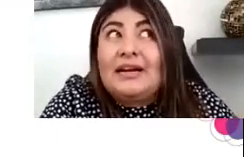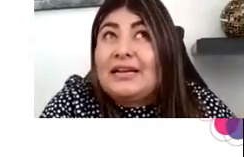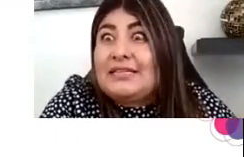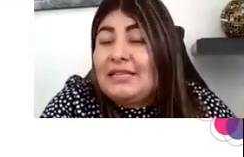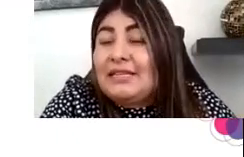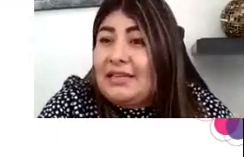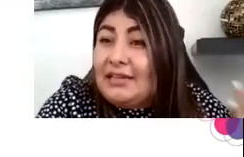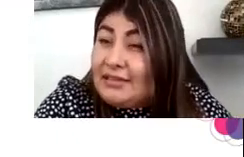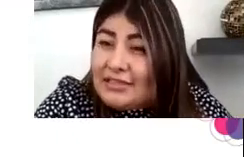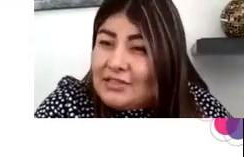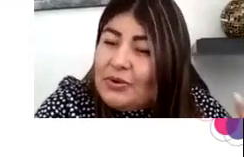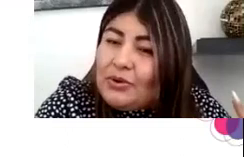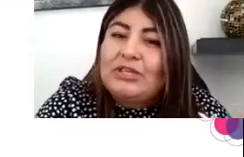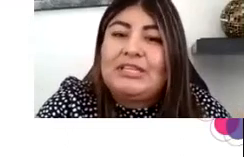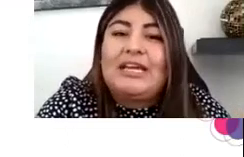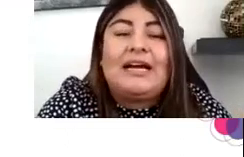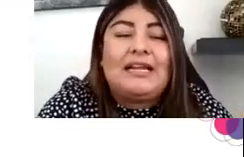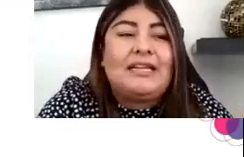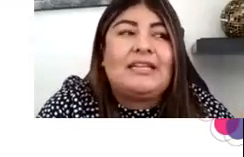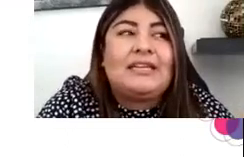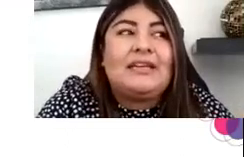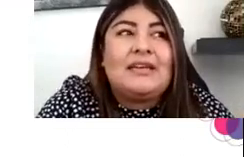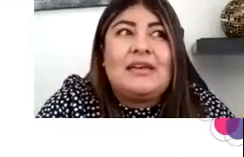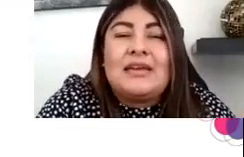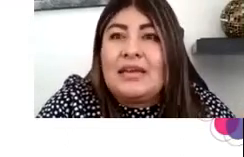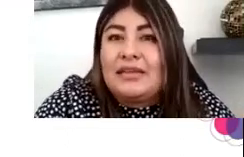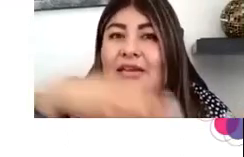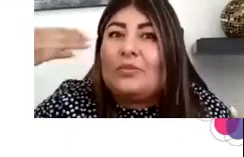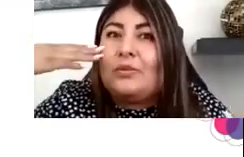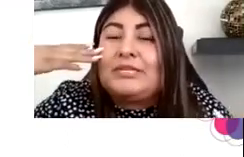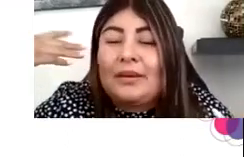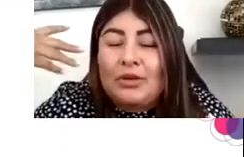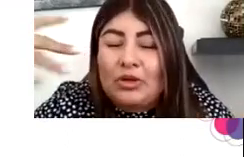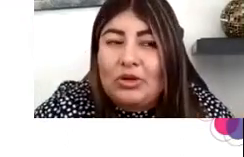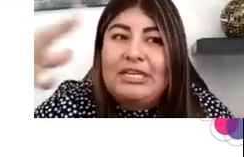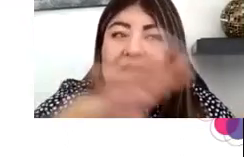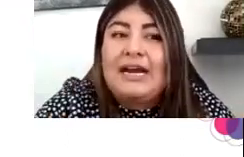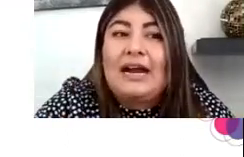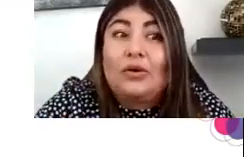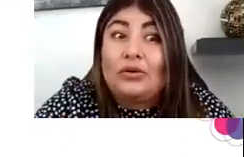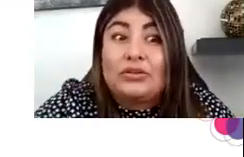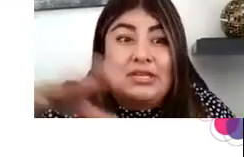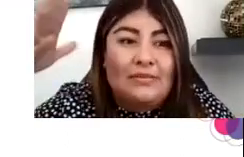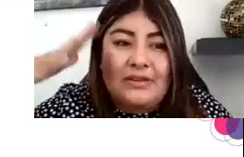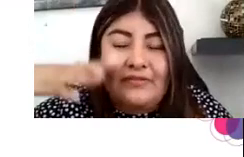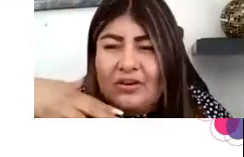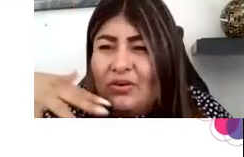que se le transportan, que tienen como vista biónica o no sé, vista